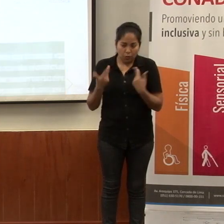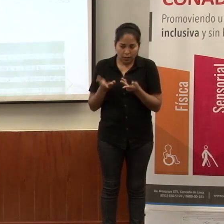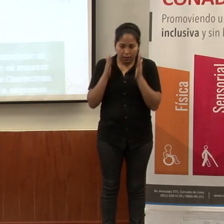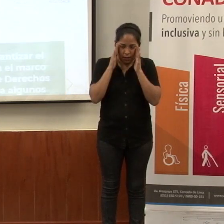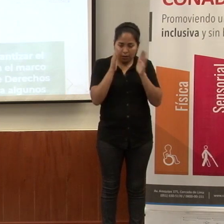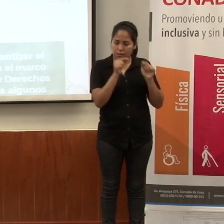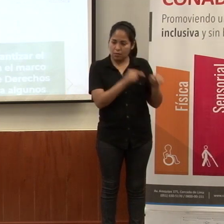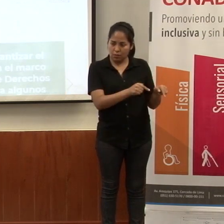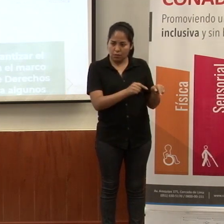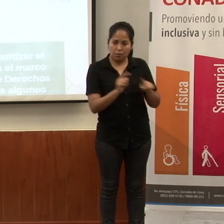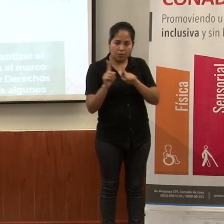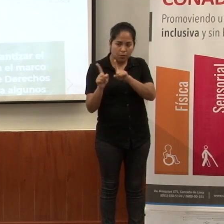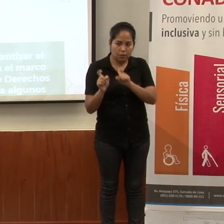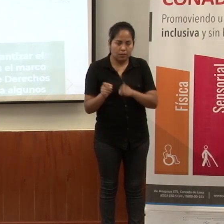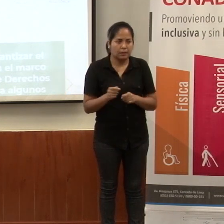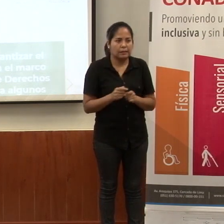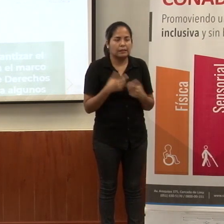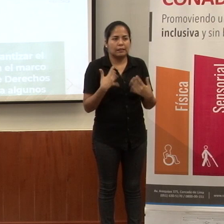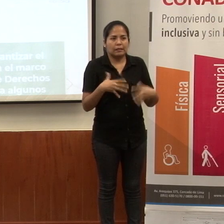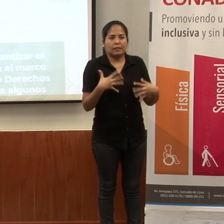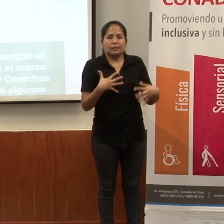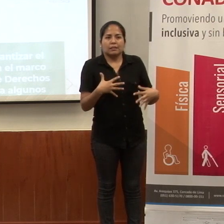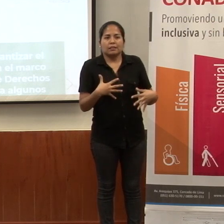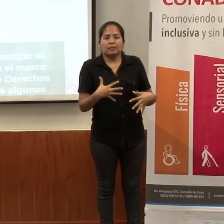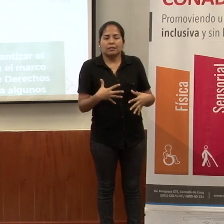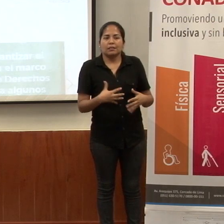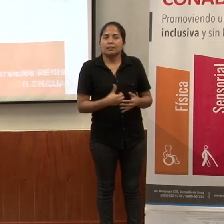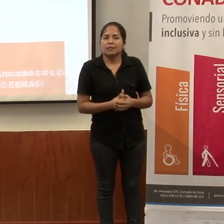capacidad? Se les pararon los pelos a todos.